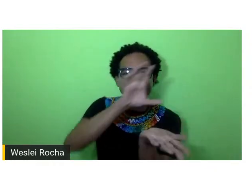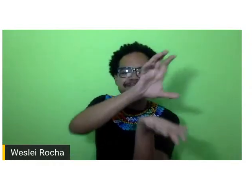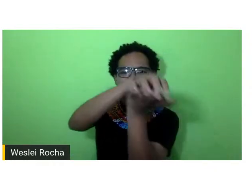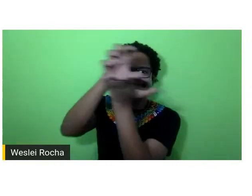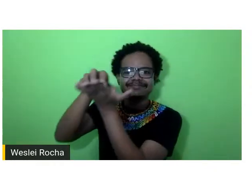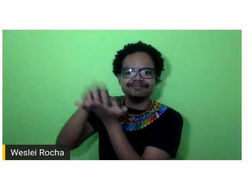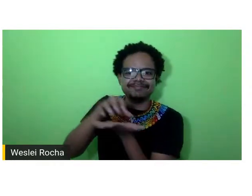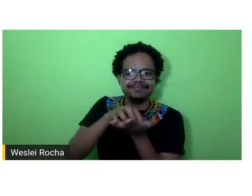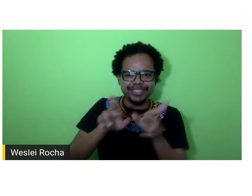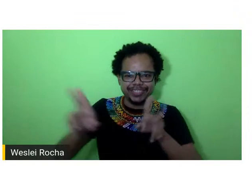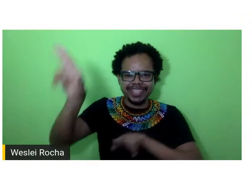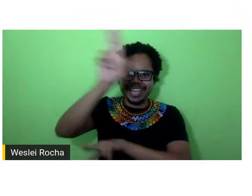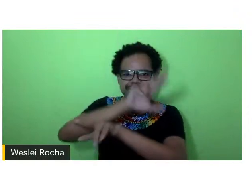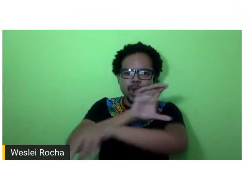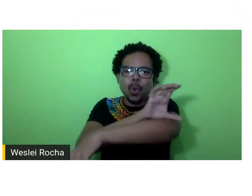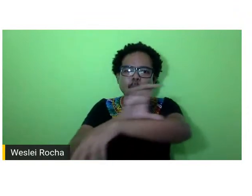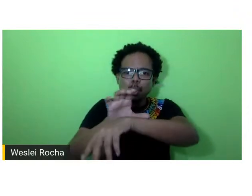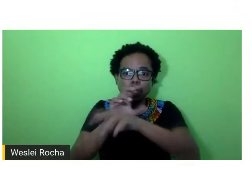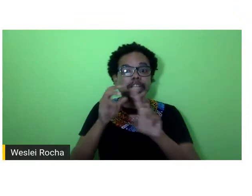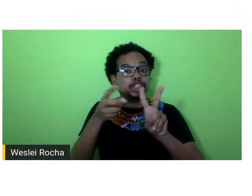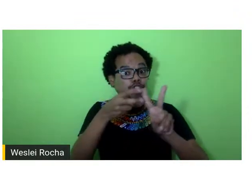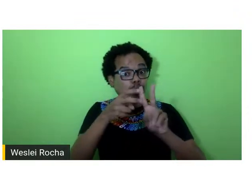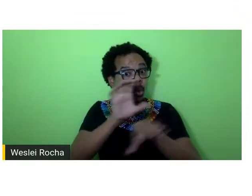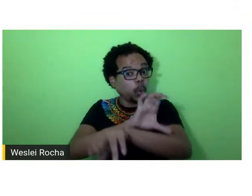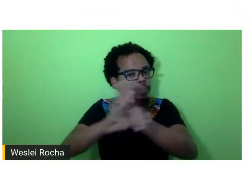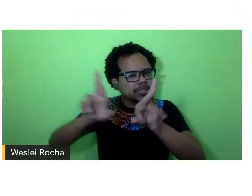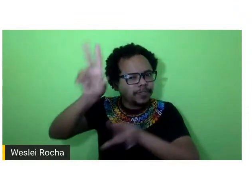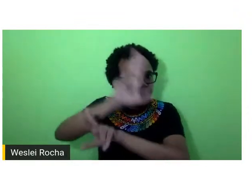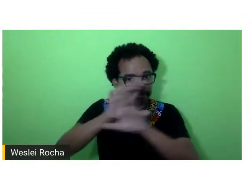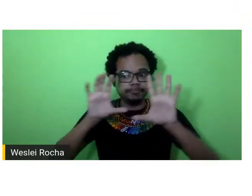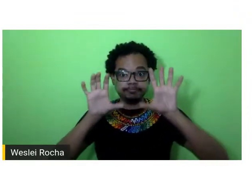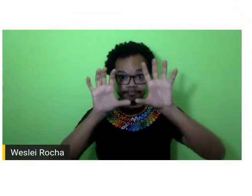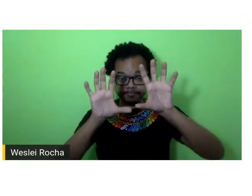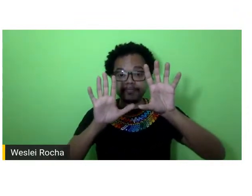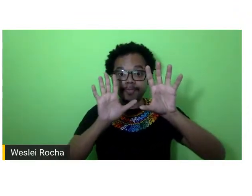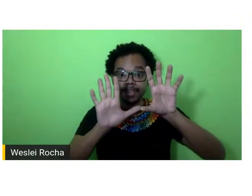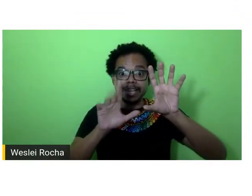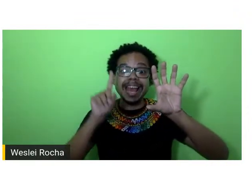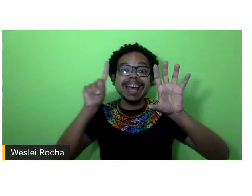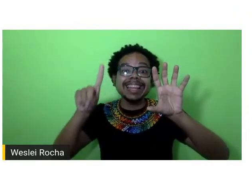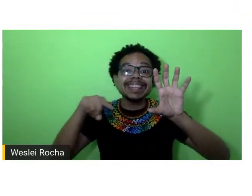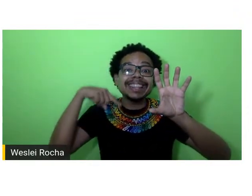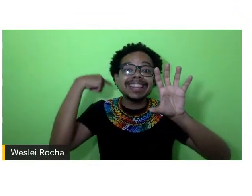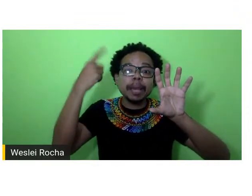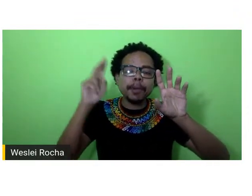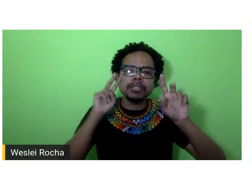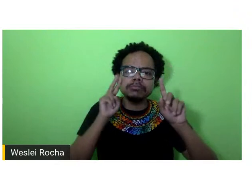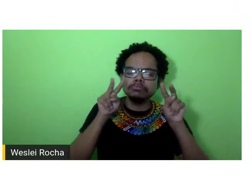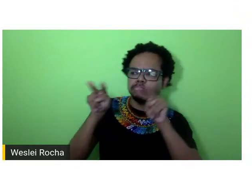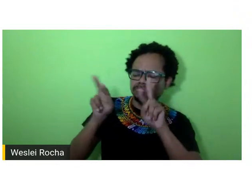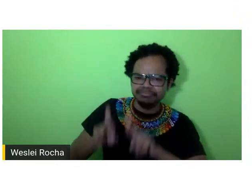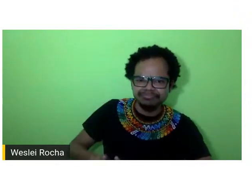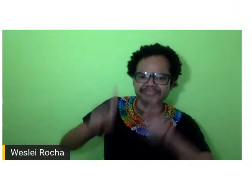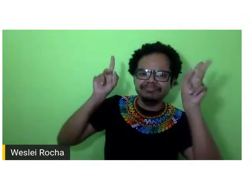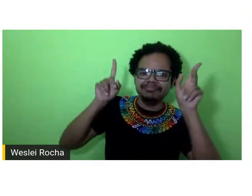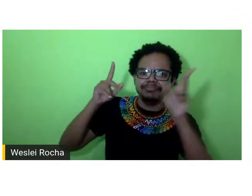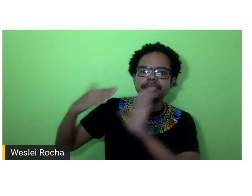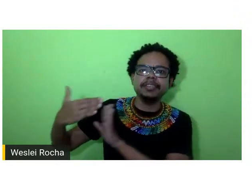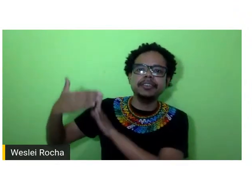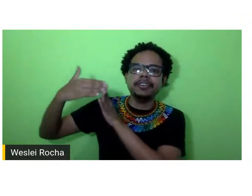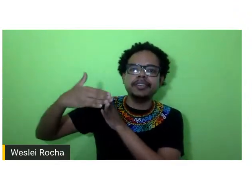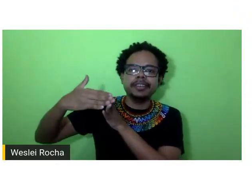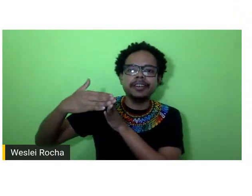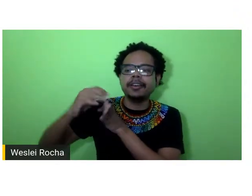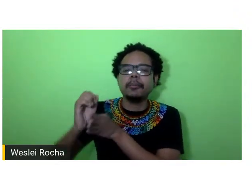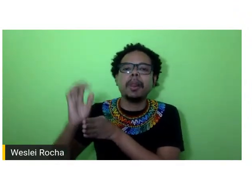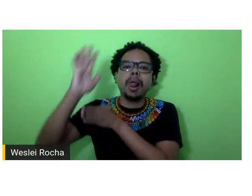eles começaram a se expandir começaram em diversas regiões do Brasil e diversas culturas originadas